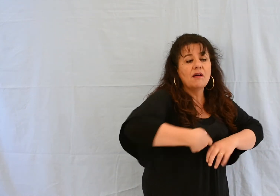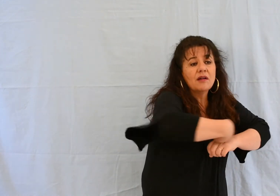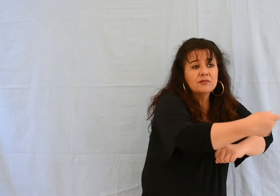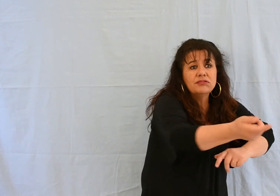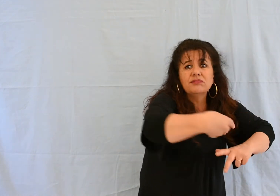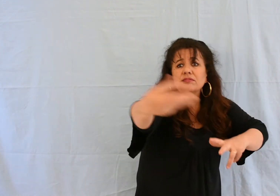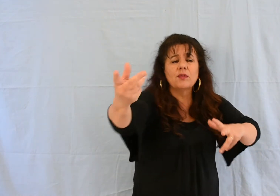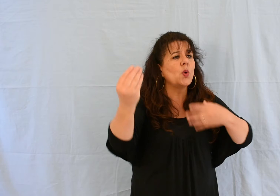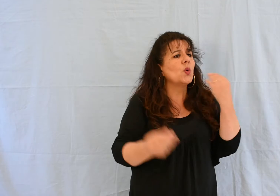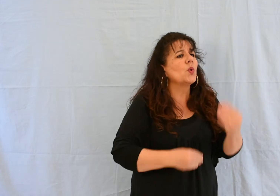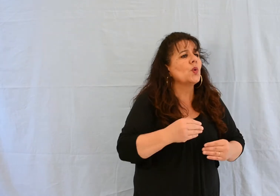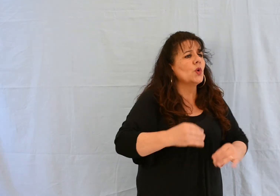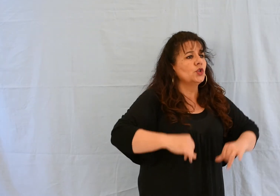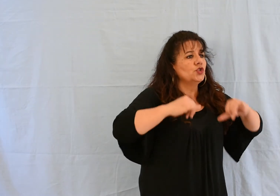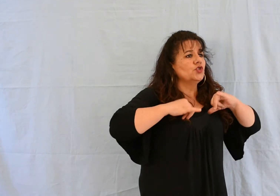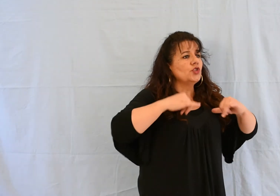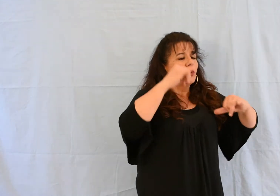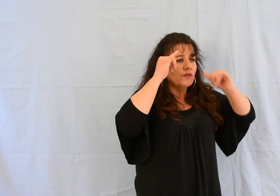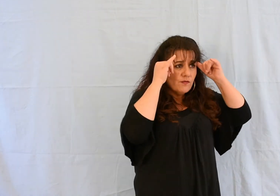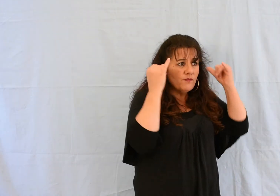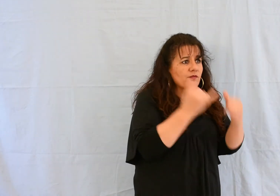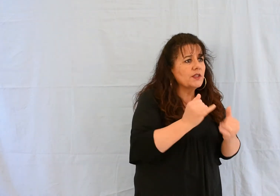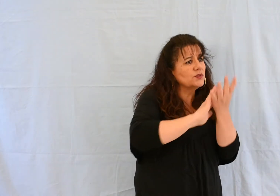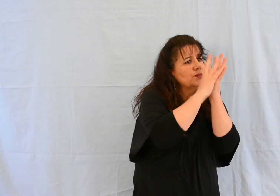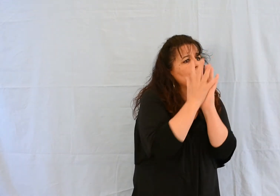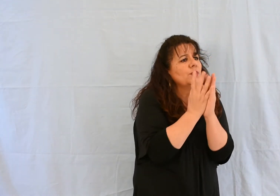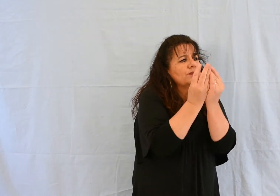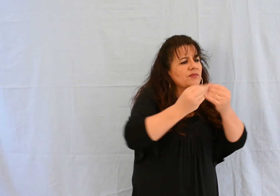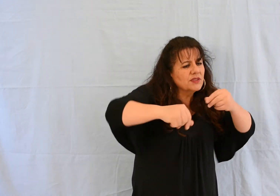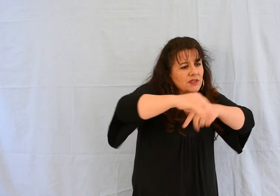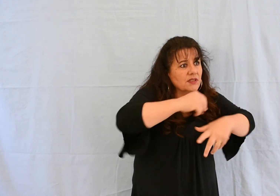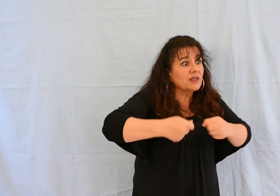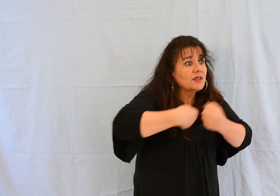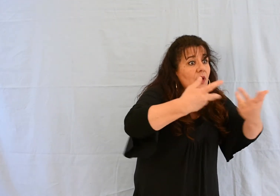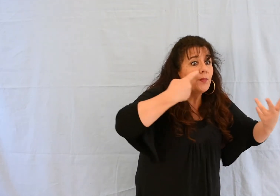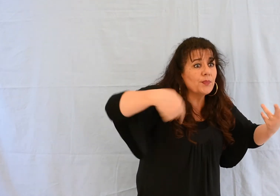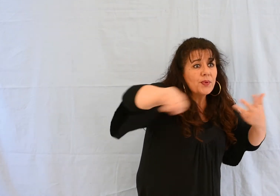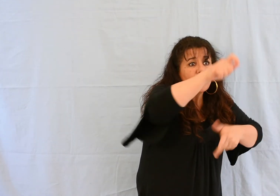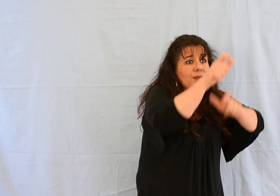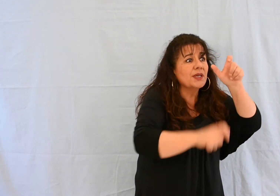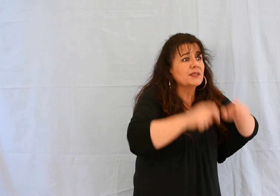génisse sanctifie ceux qui sont souillés, leur rendant la pureté de la